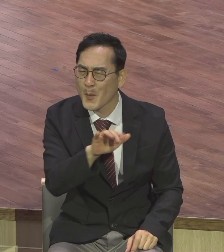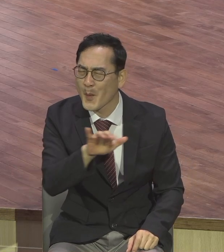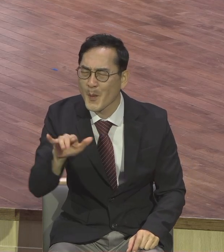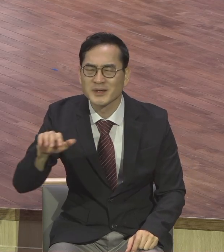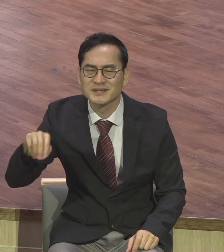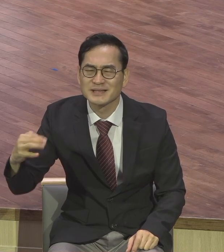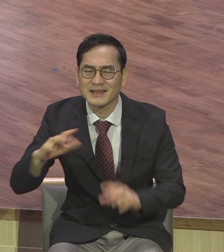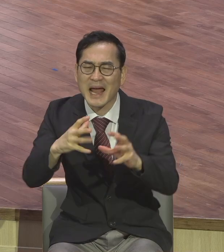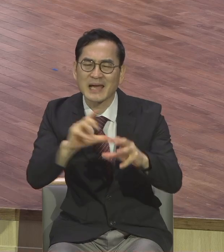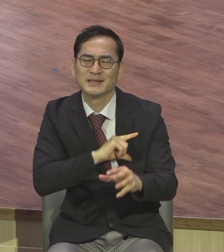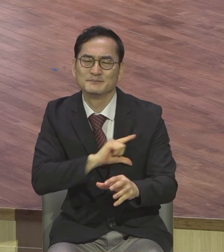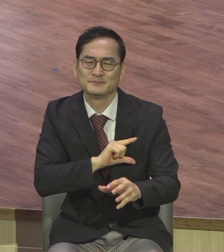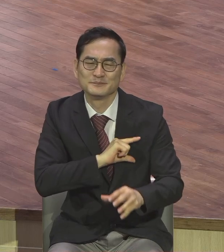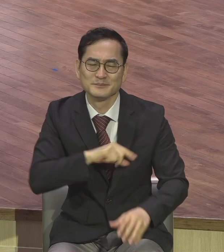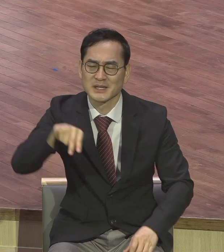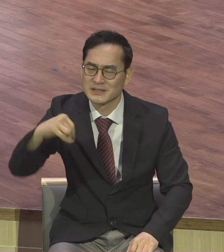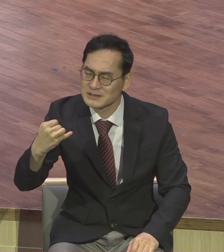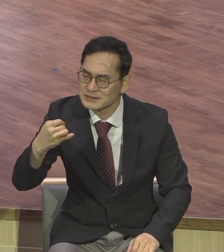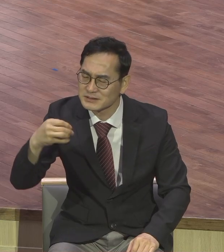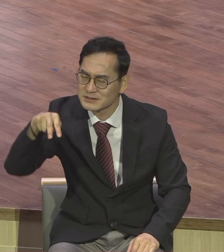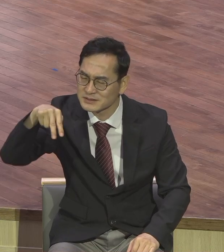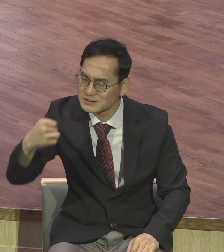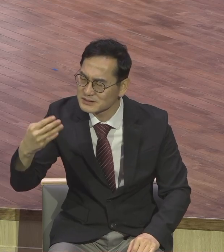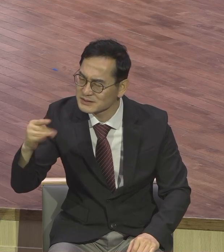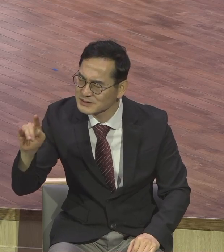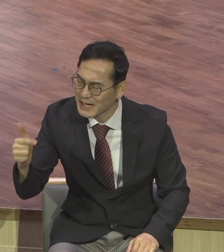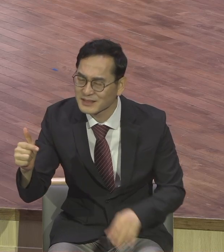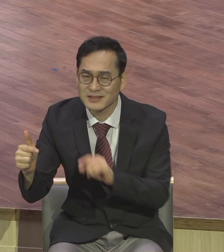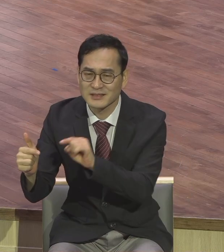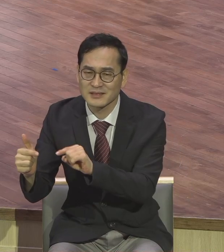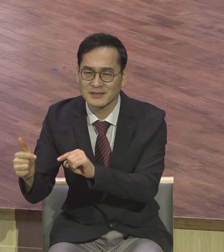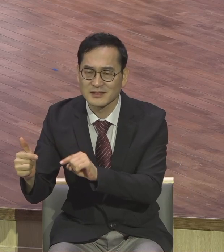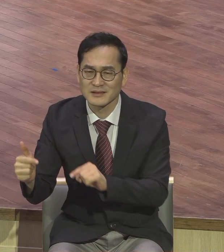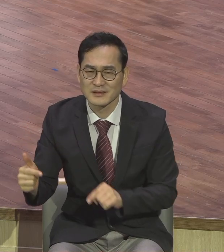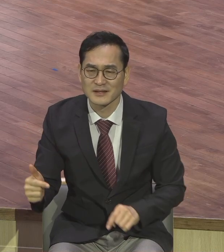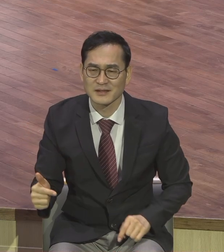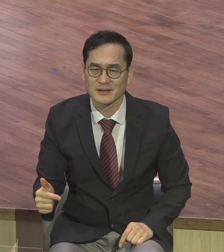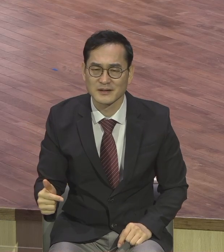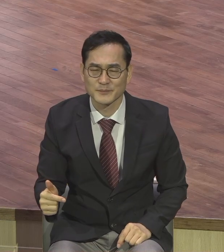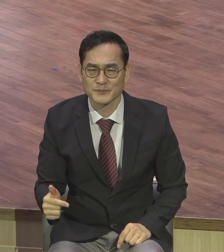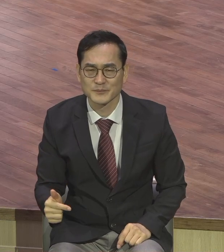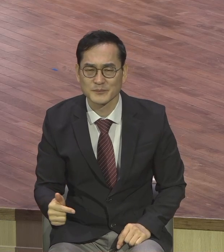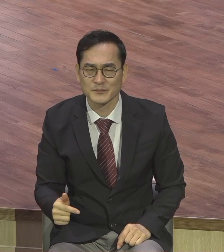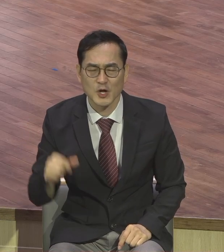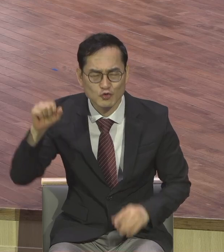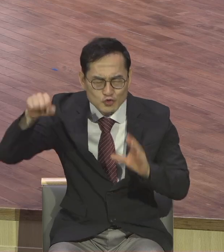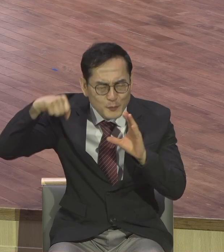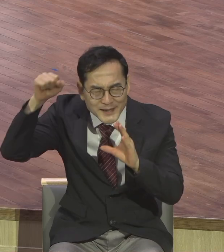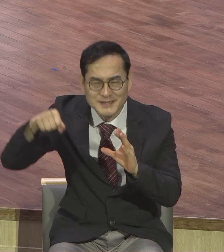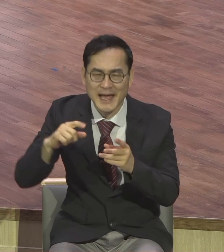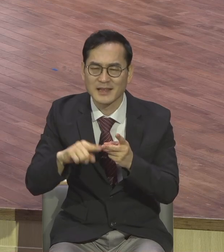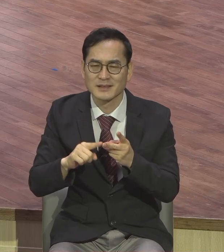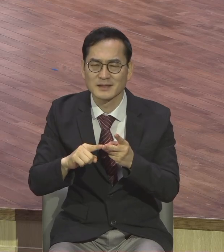나오는데 이게 뭔 뜻이냐? 키르기스탄, 카자흐스탄, 우즈베키스탄, 그다음에